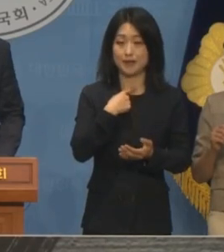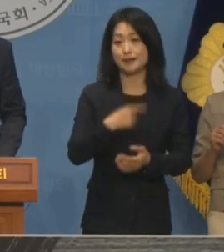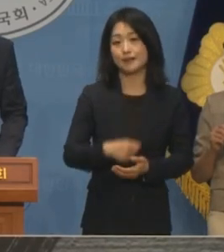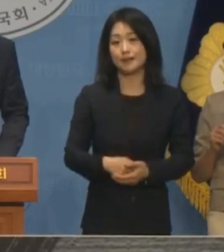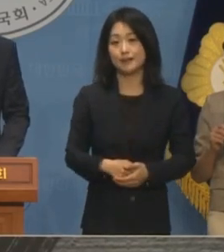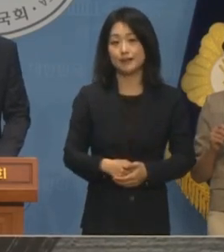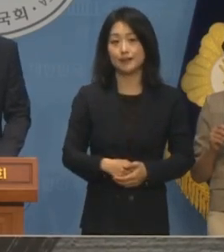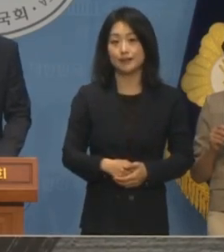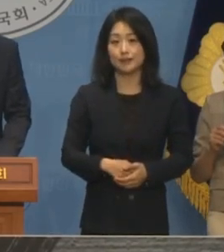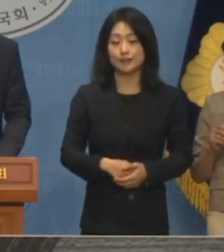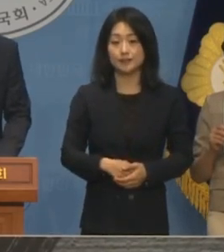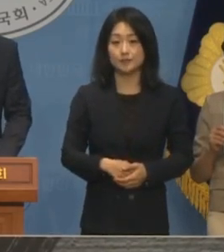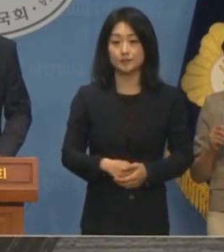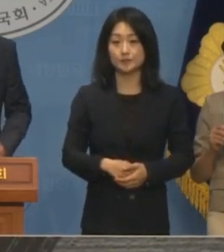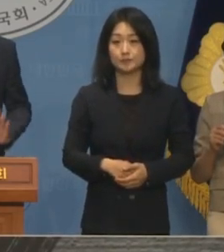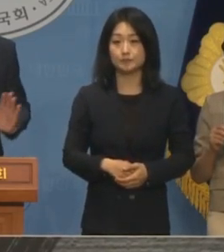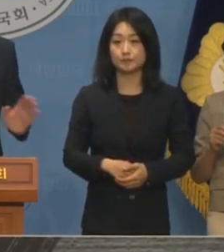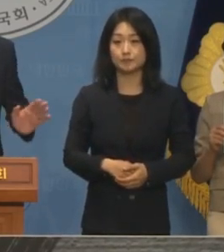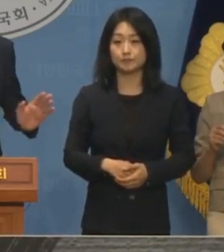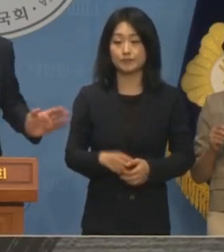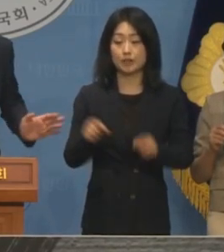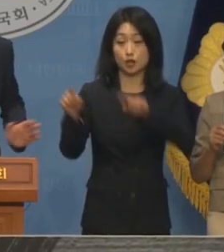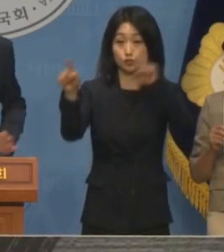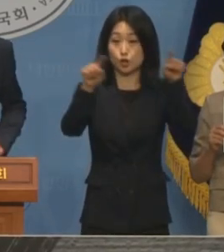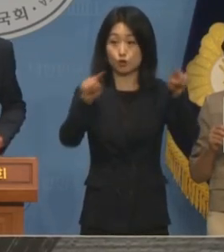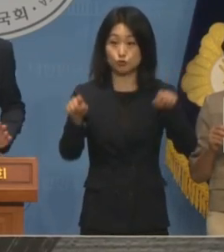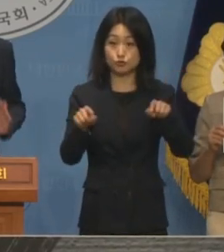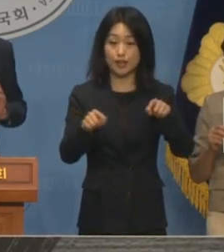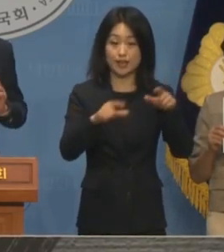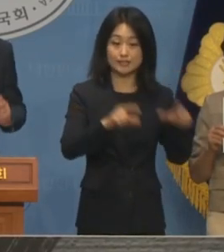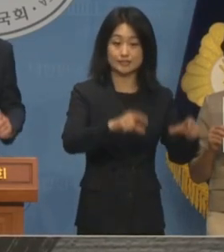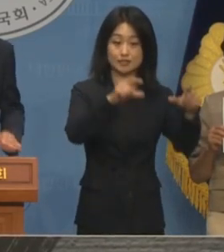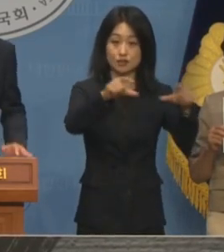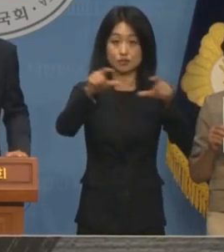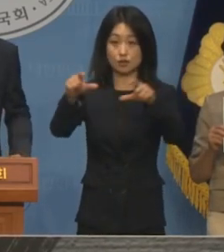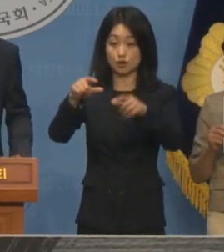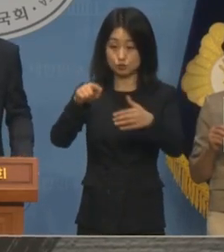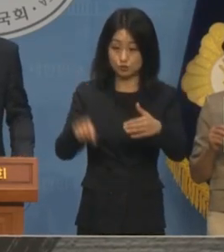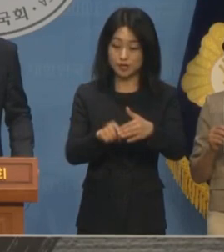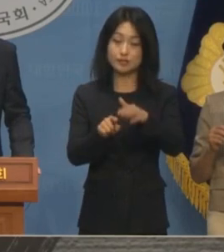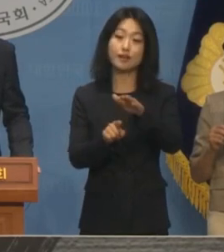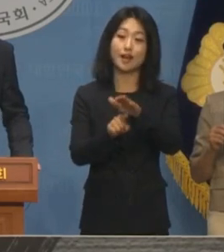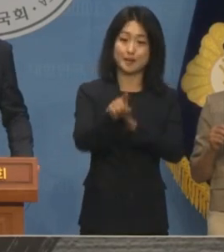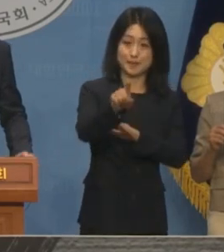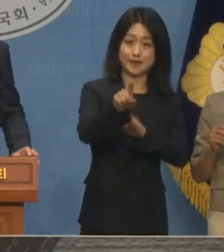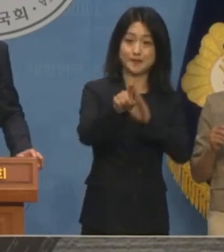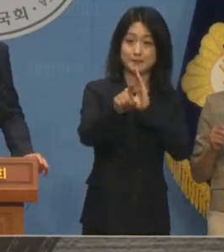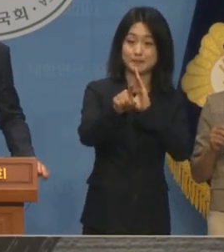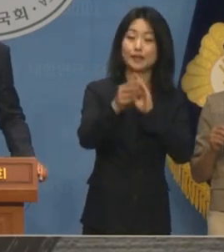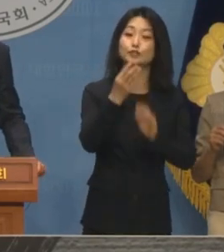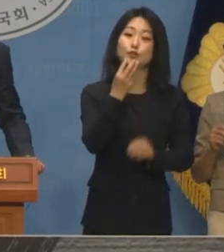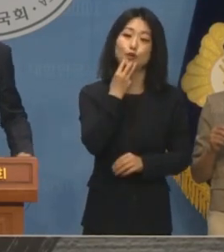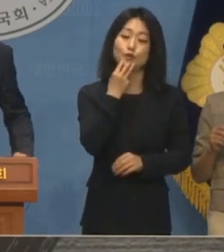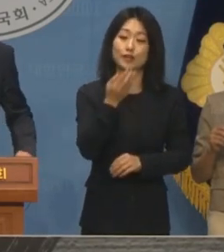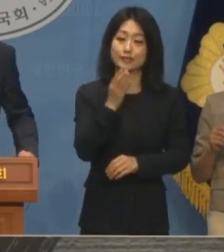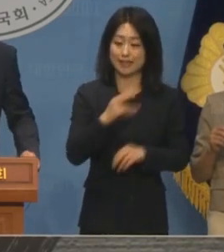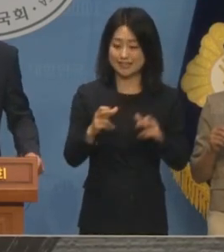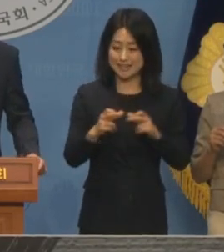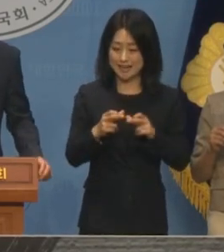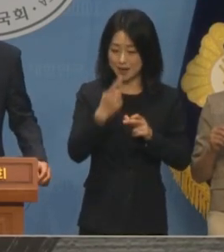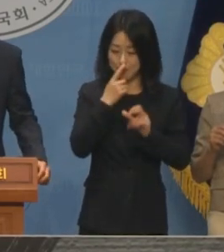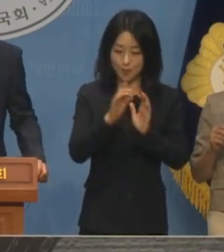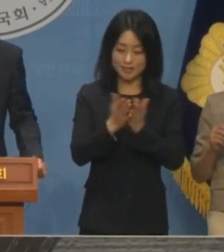왔습니다. 그런데 전국에 있는 지방자치단체에 비해서 가장 앞장서 왔다 하지만 그래도 장애인